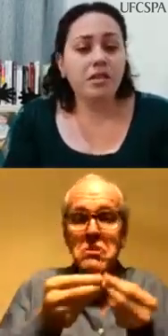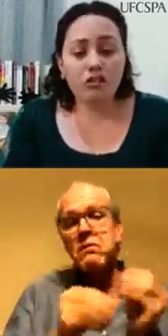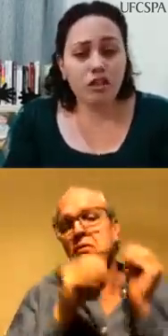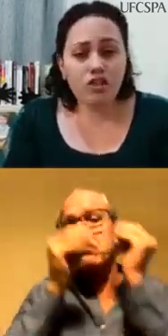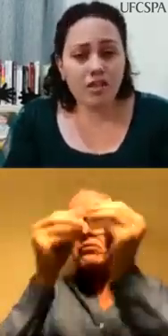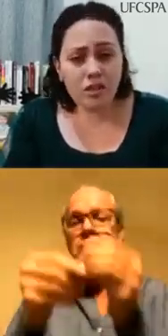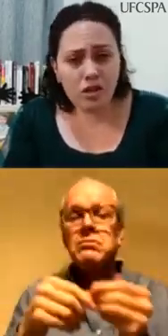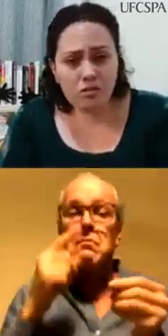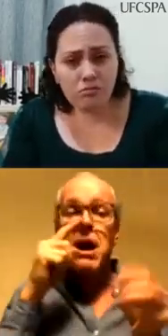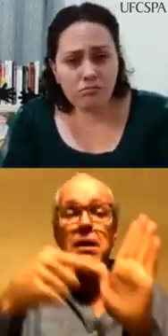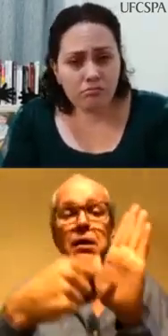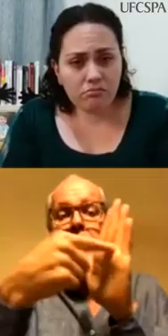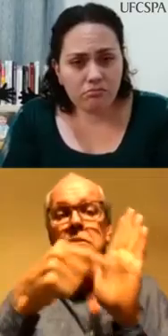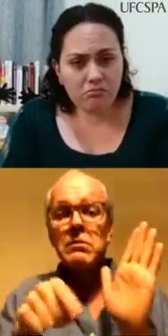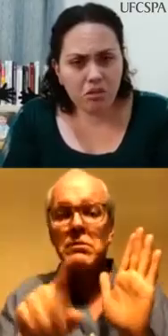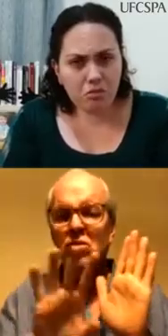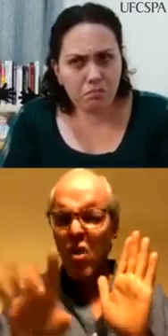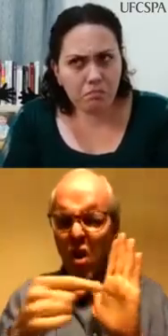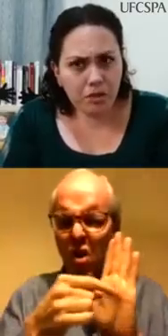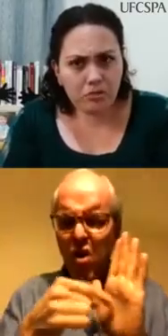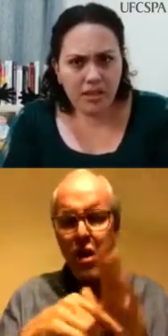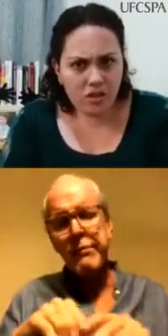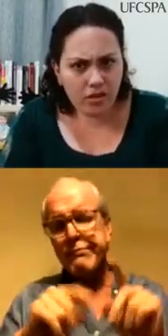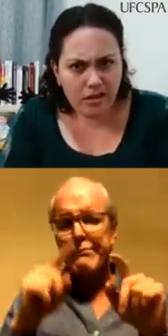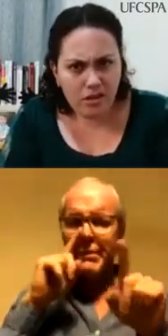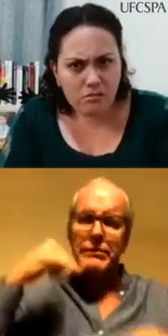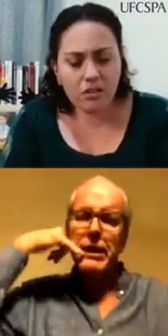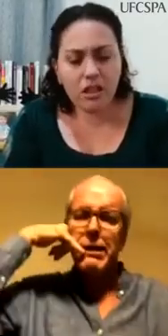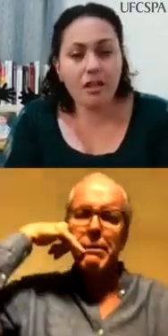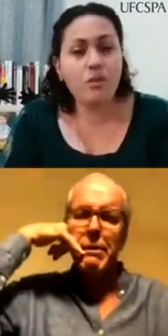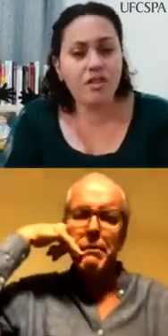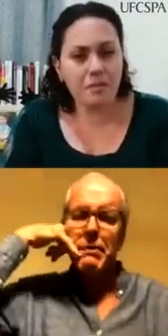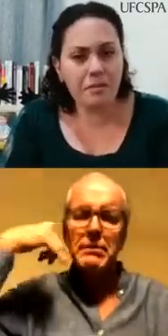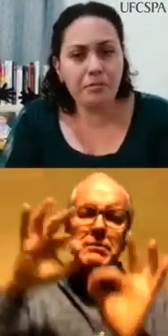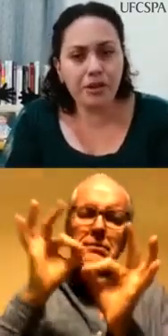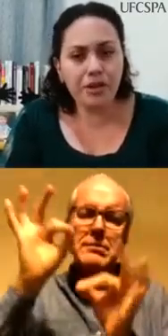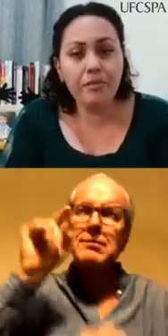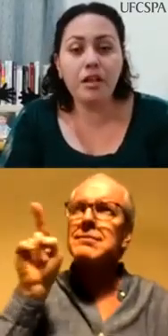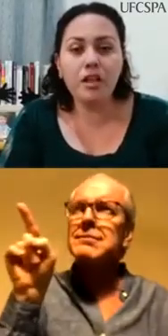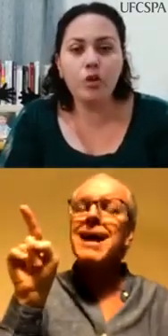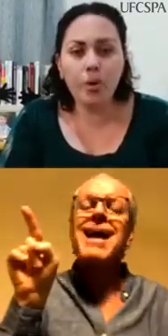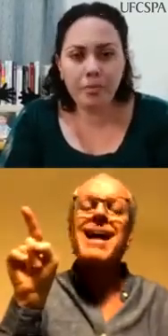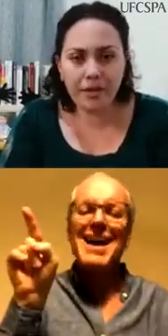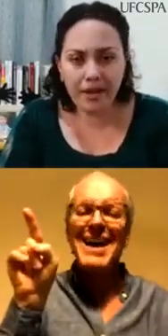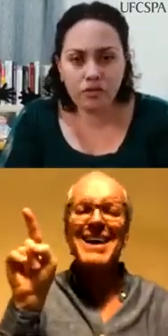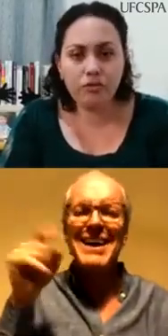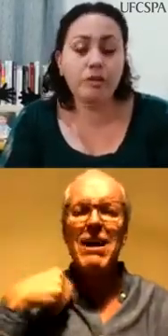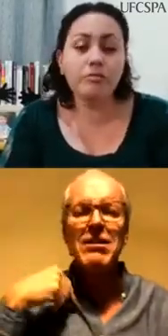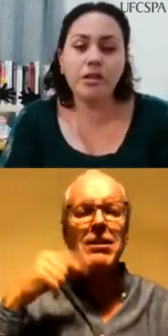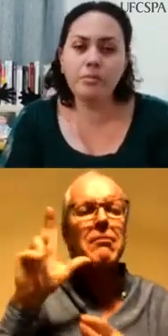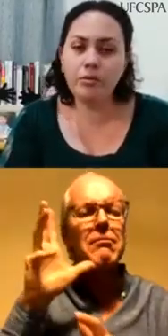e me entregou e disse que era só isso. Eu perguntei, era só isso? E aí mostrei pra minha mãe ligou pro